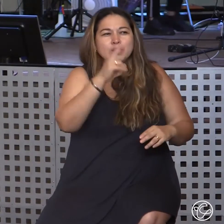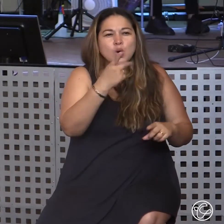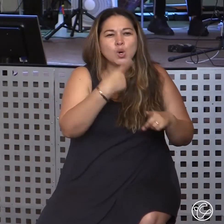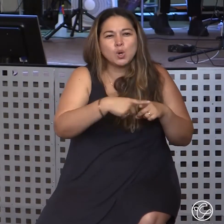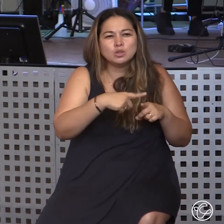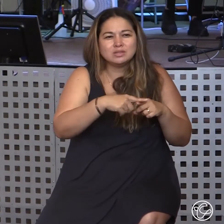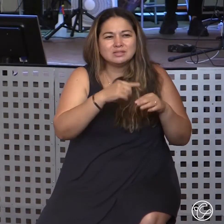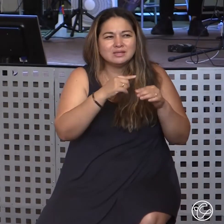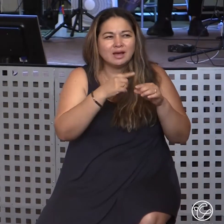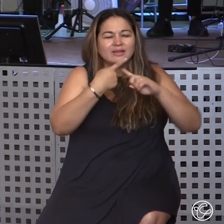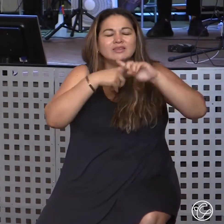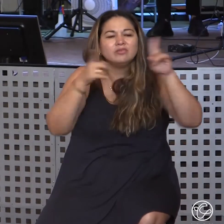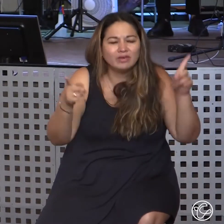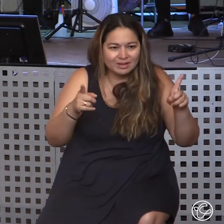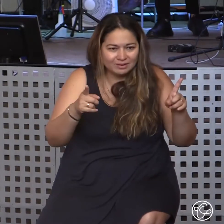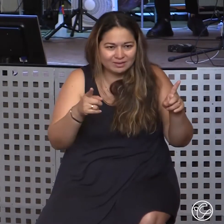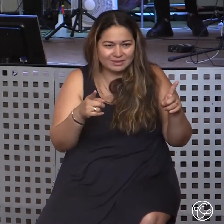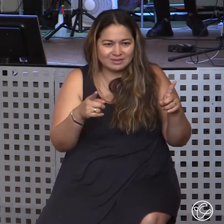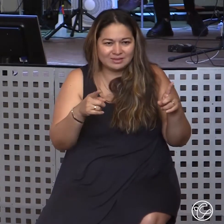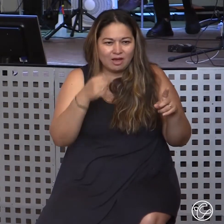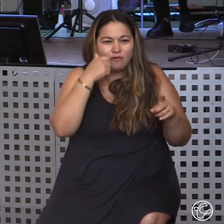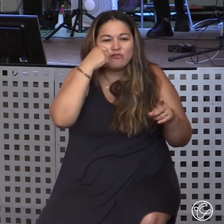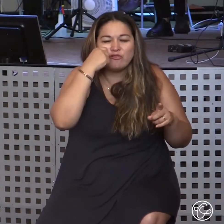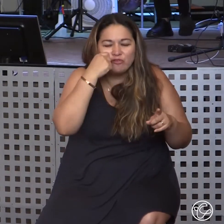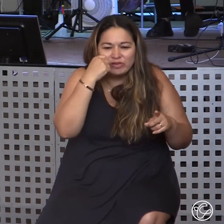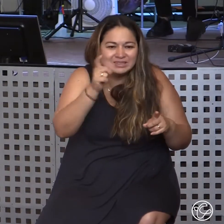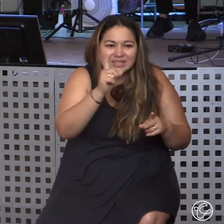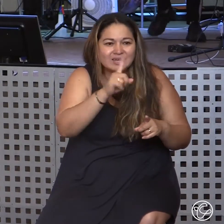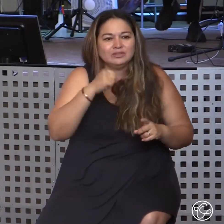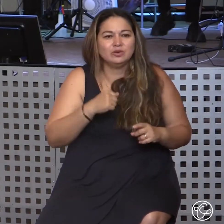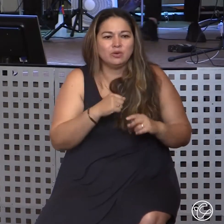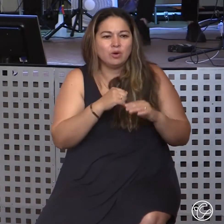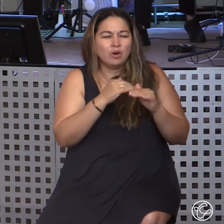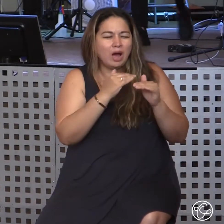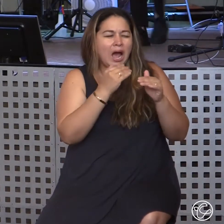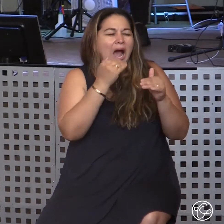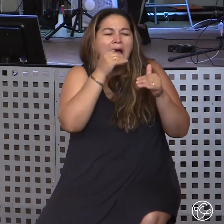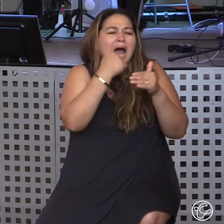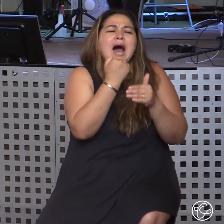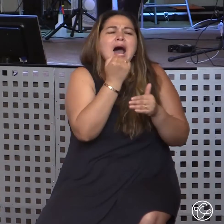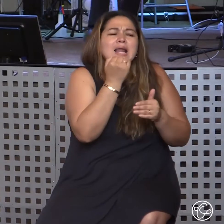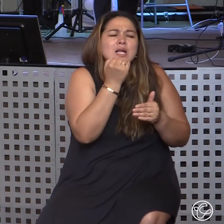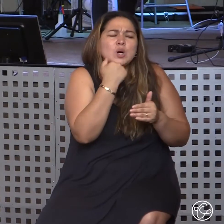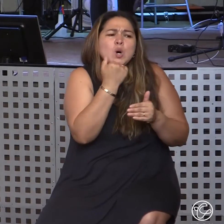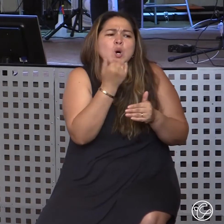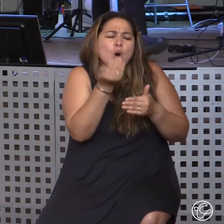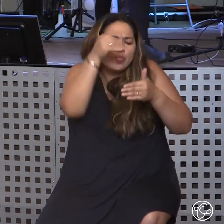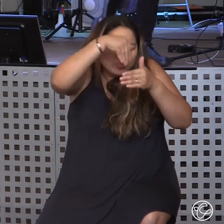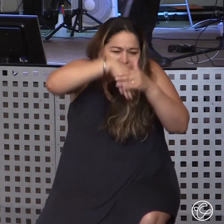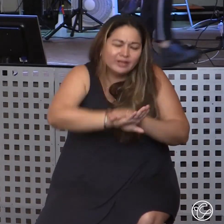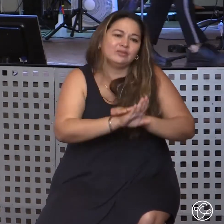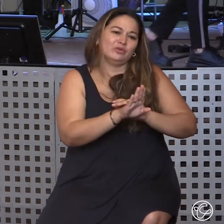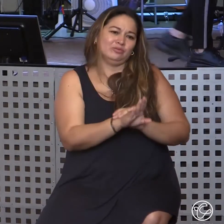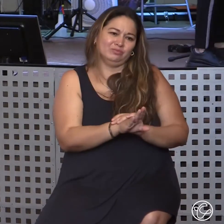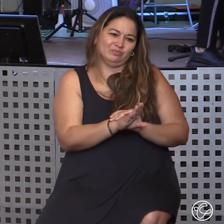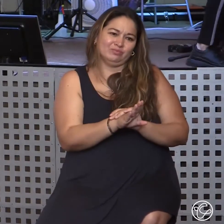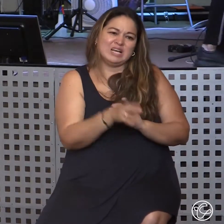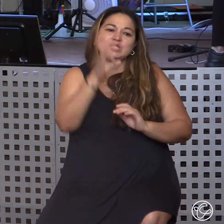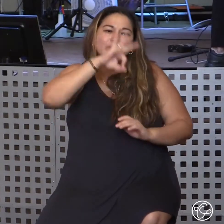el espacio para que mi sueño que Dios me ha dado se cumpla en mi propia vida. ¿Veis cómo funciona esto?